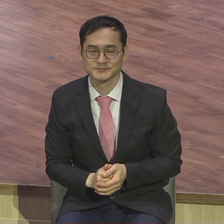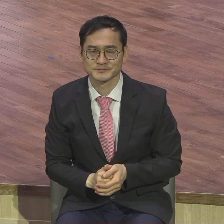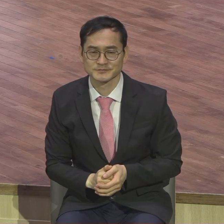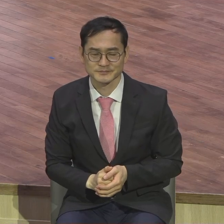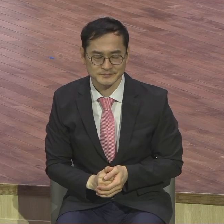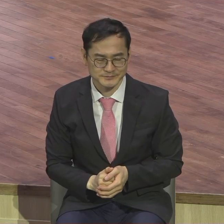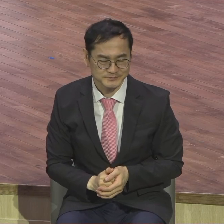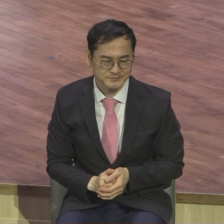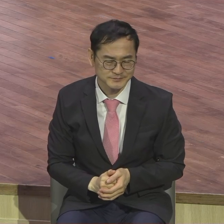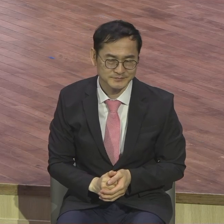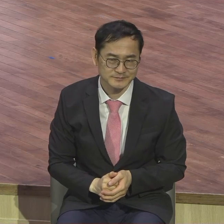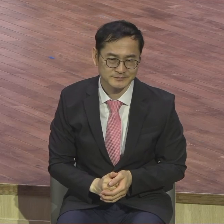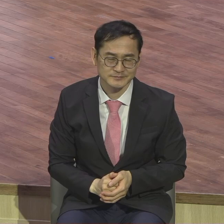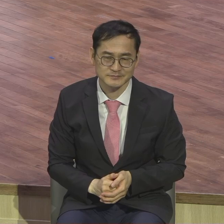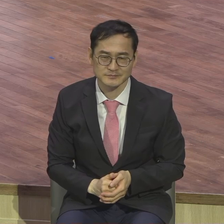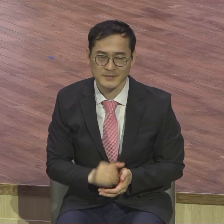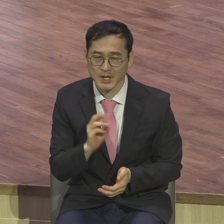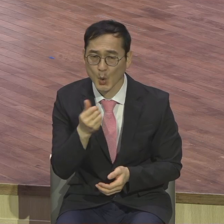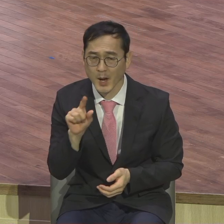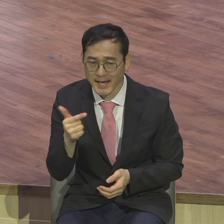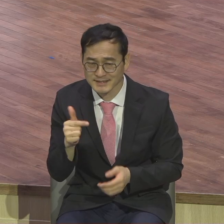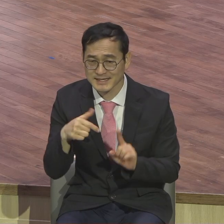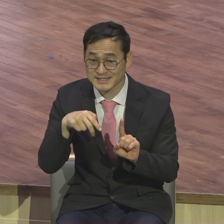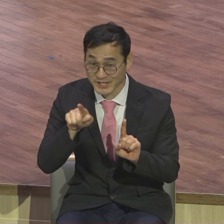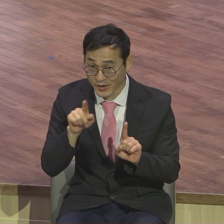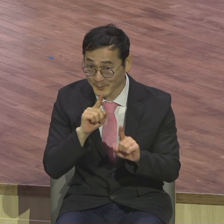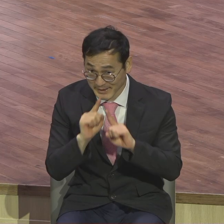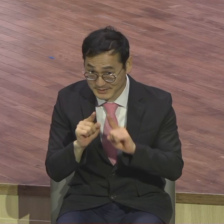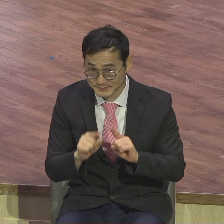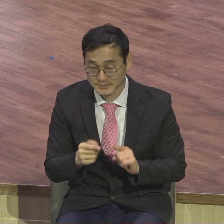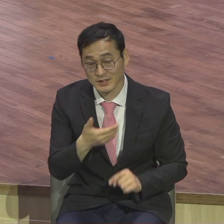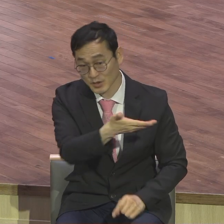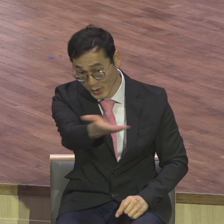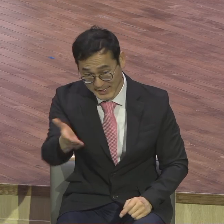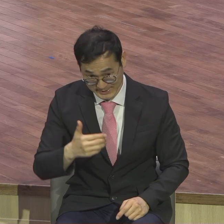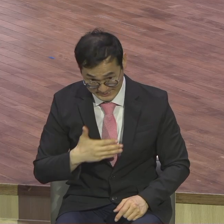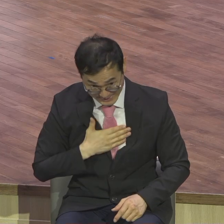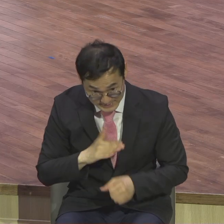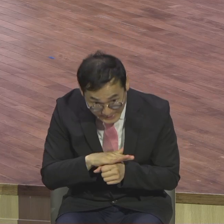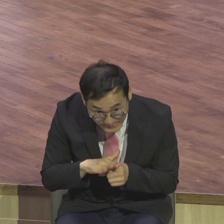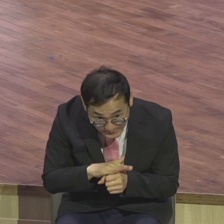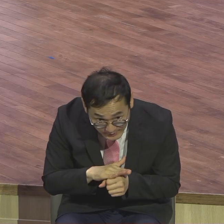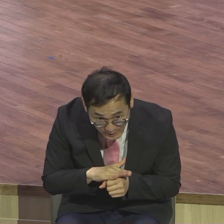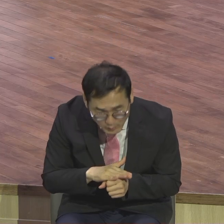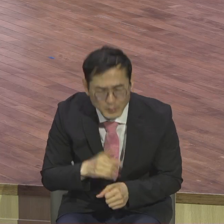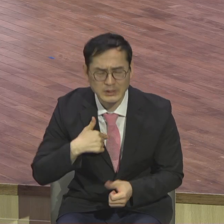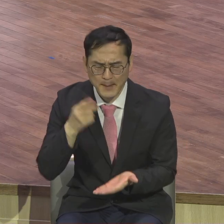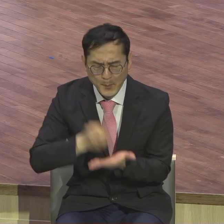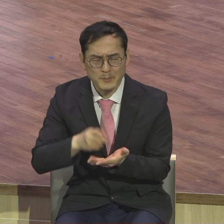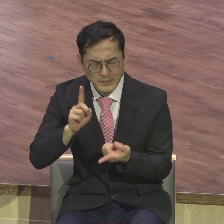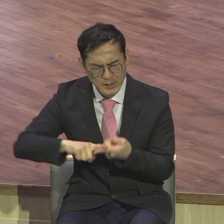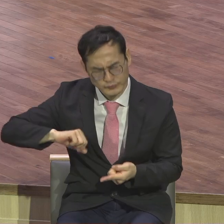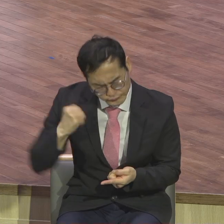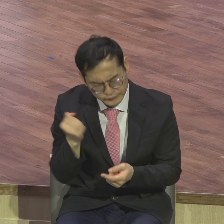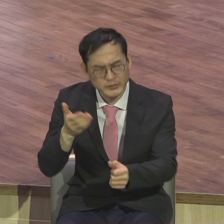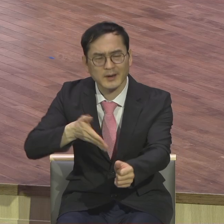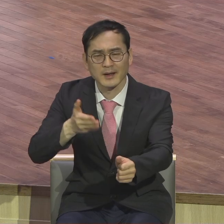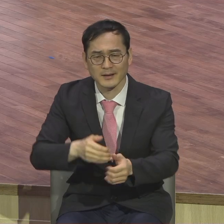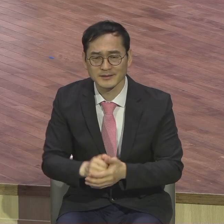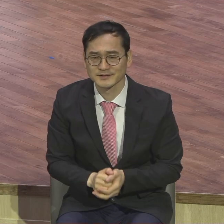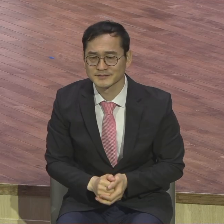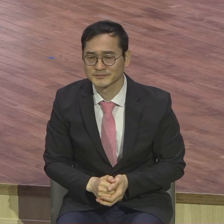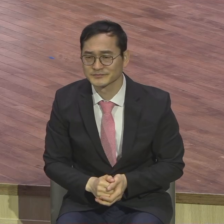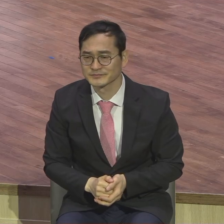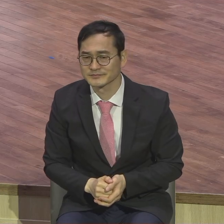너희가 나를 사랑하면 나의 개명을 지키라 그랬어. 날 사랑하냐?